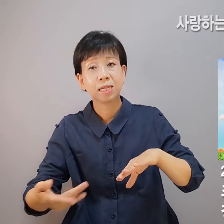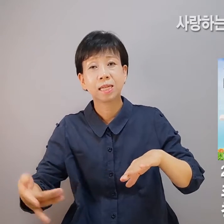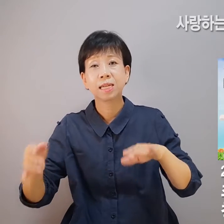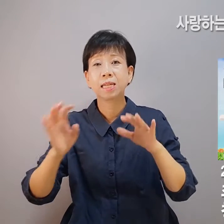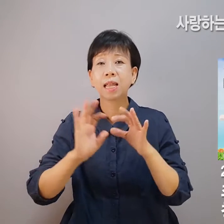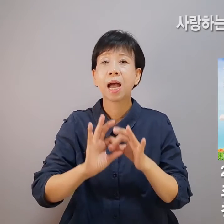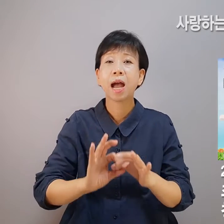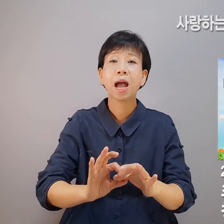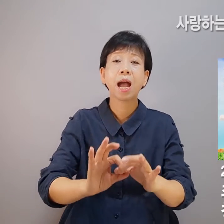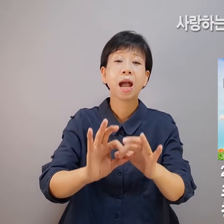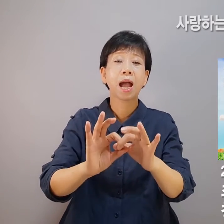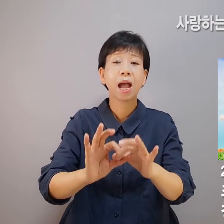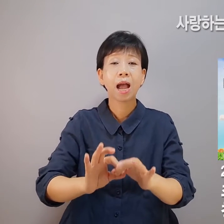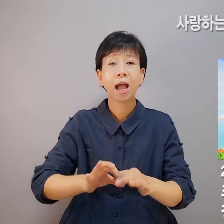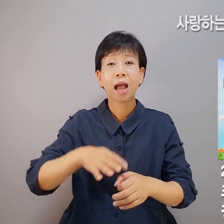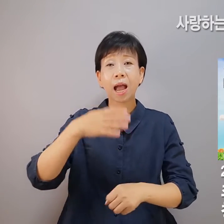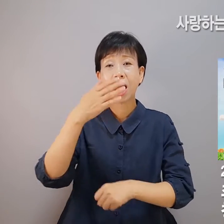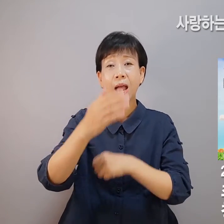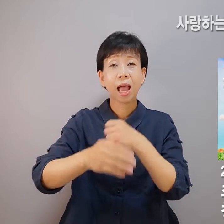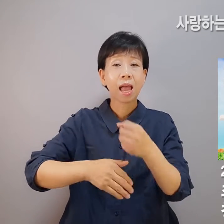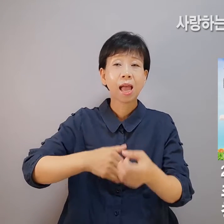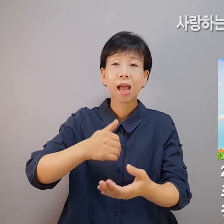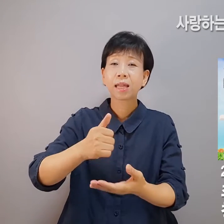고열을 지나